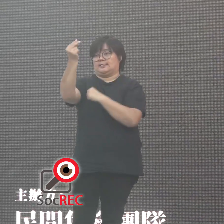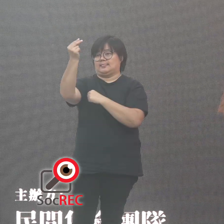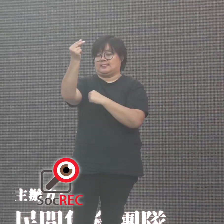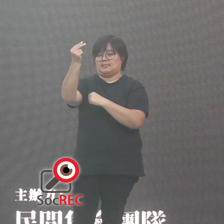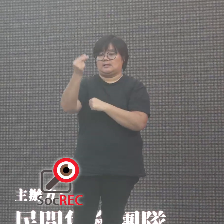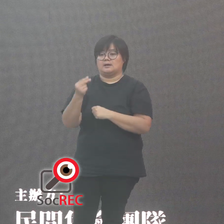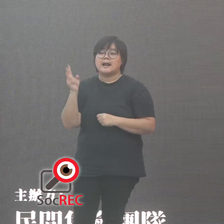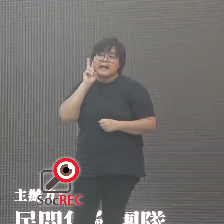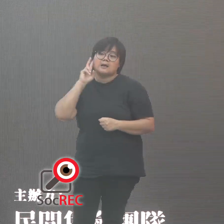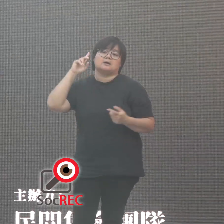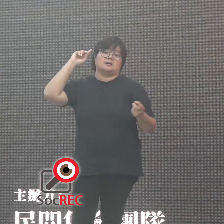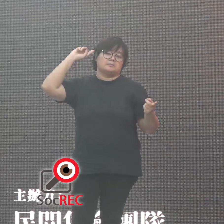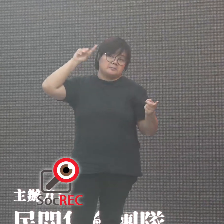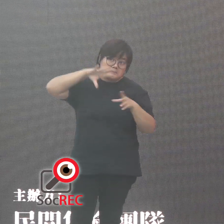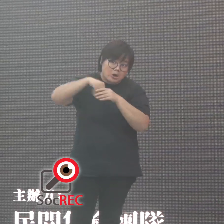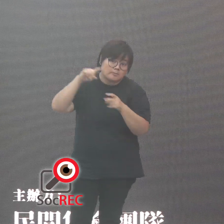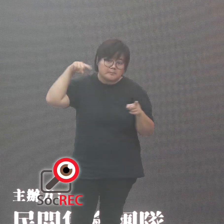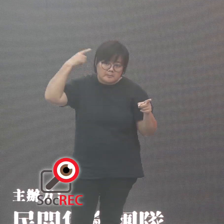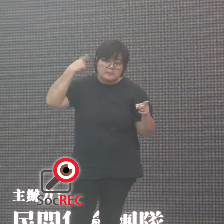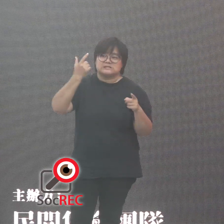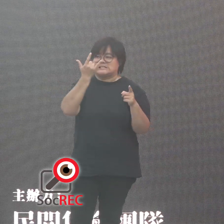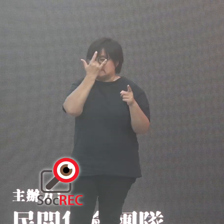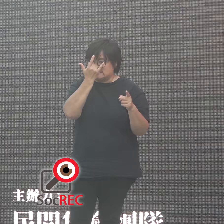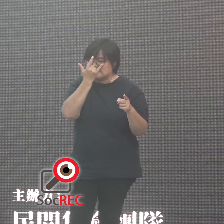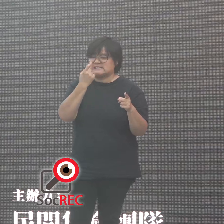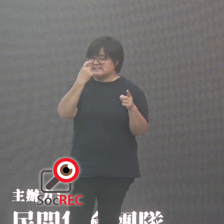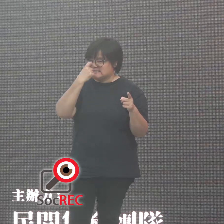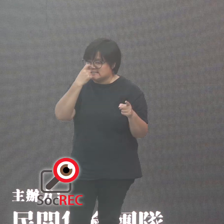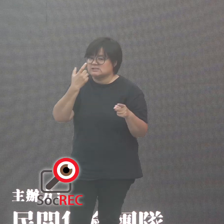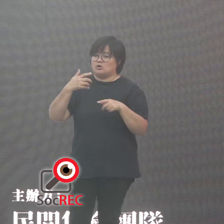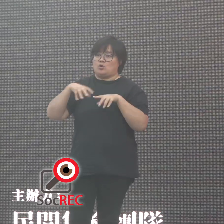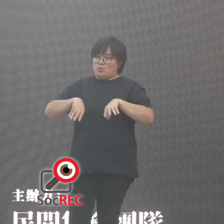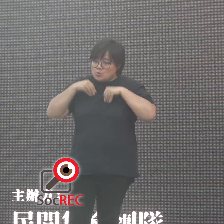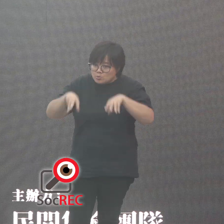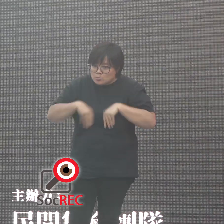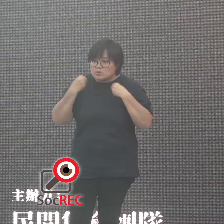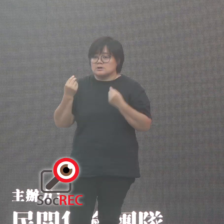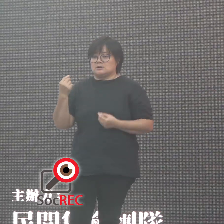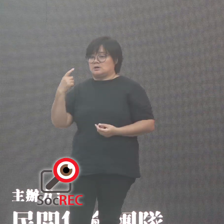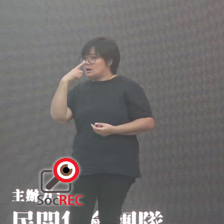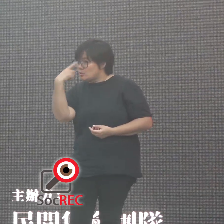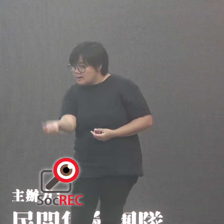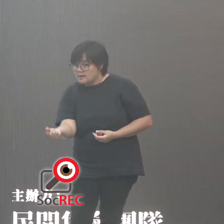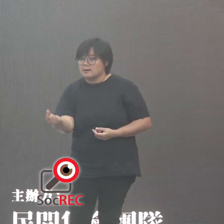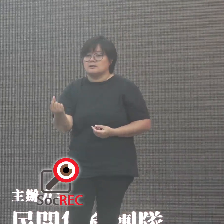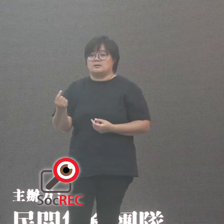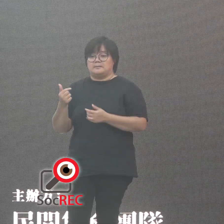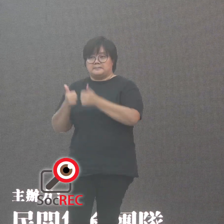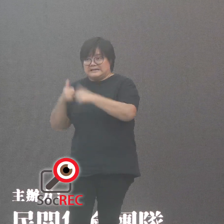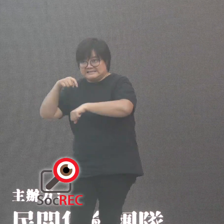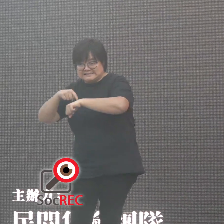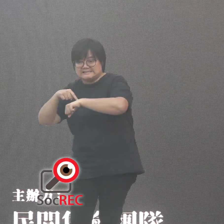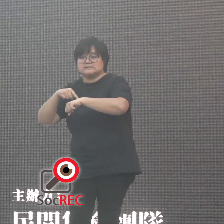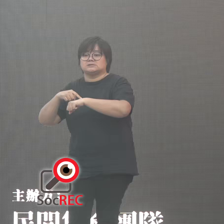USA, Germany, UK, Australia, New Zealand, Belgium, and Canada. 冇錯啦，呢七個國家咧分別就